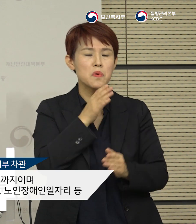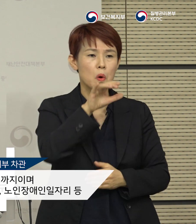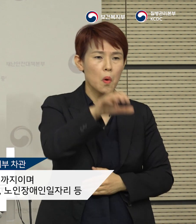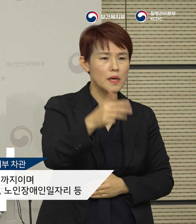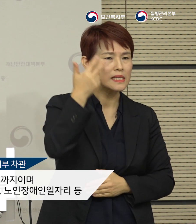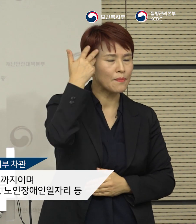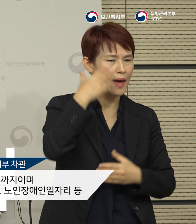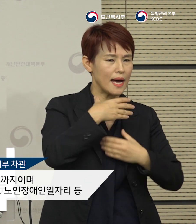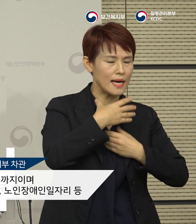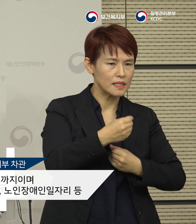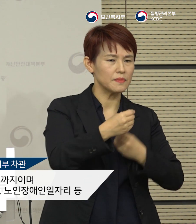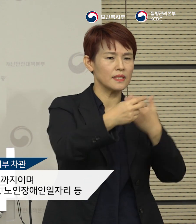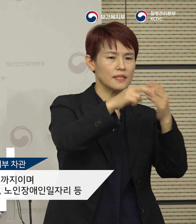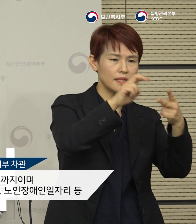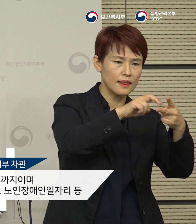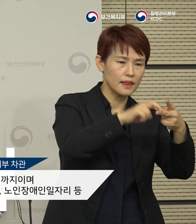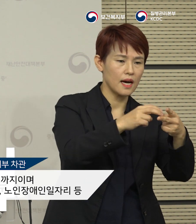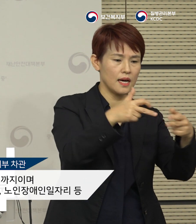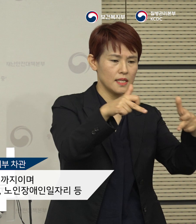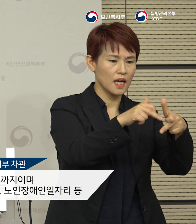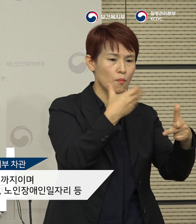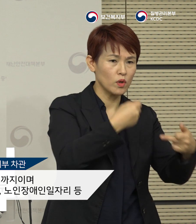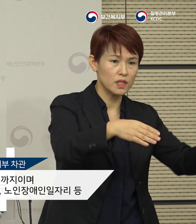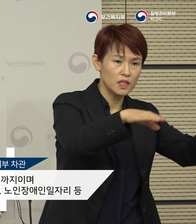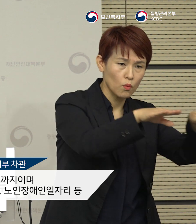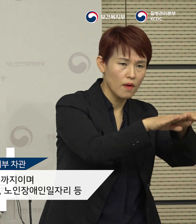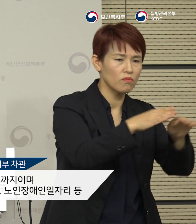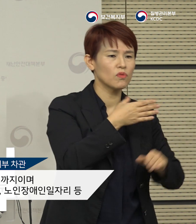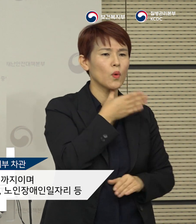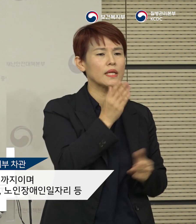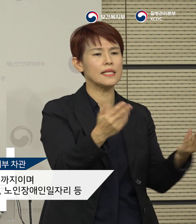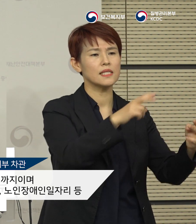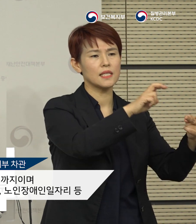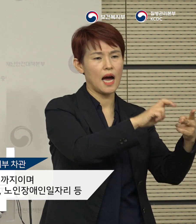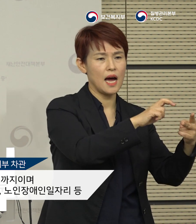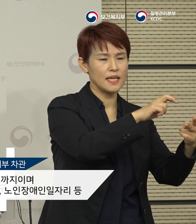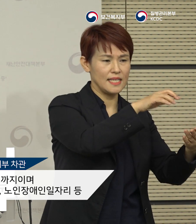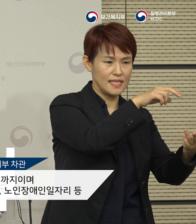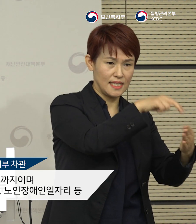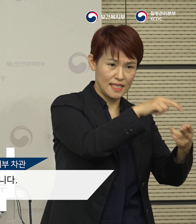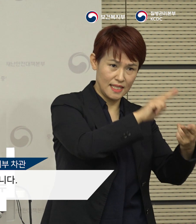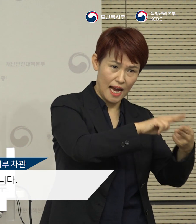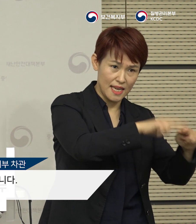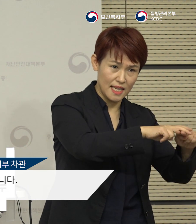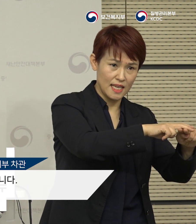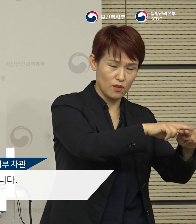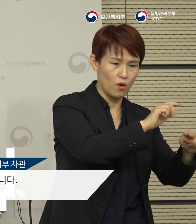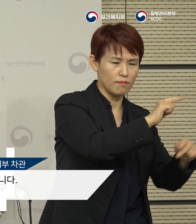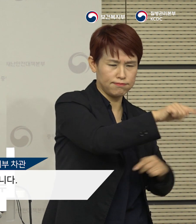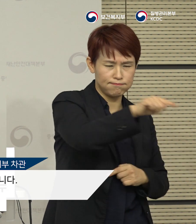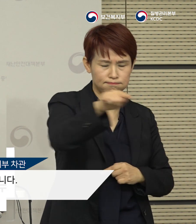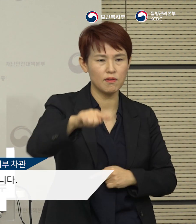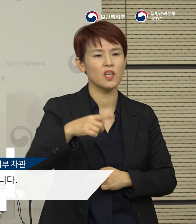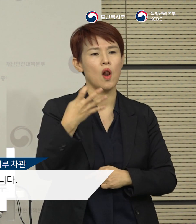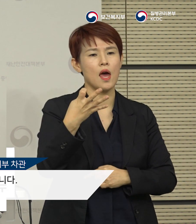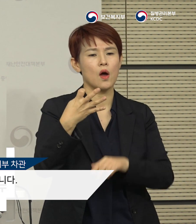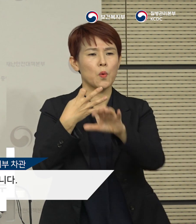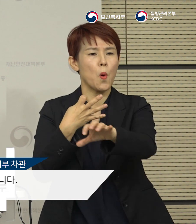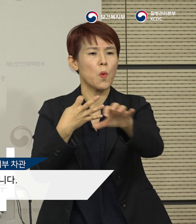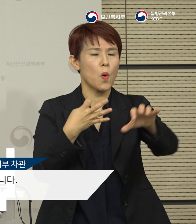노인복지관, 치매안심센터, 장애인복지관, 노인 장애인 일자리 등 총